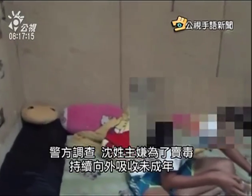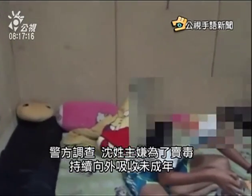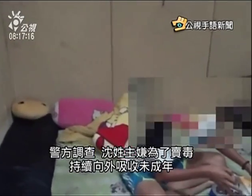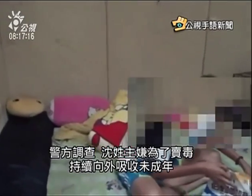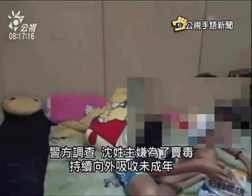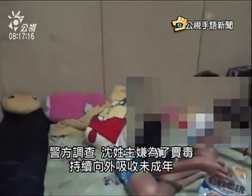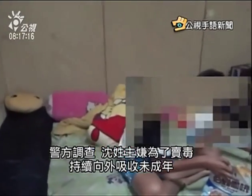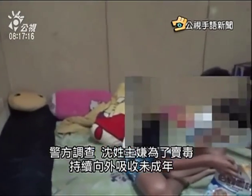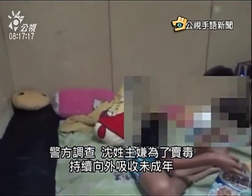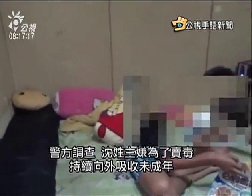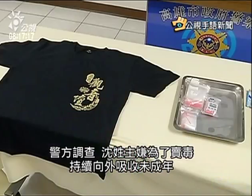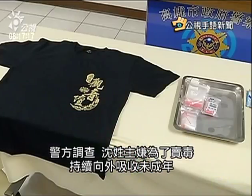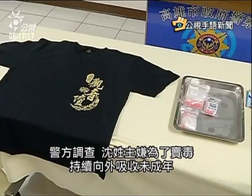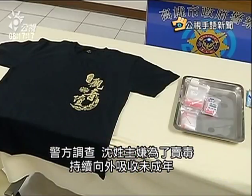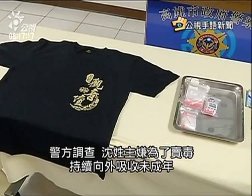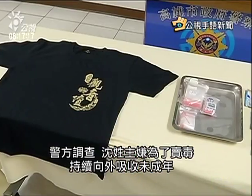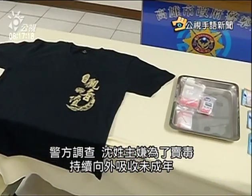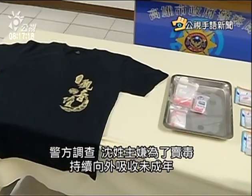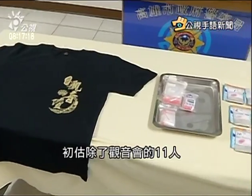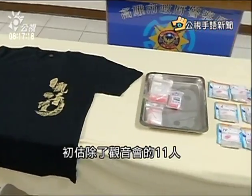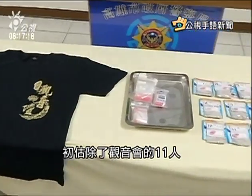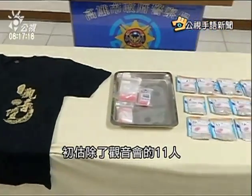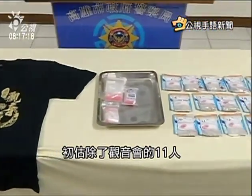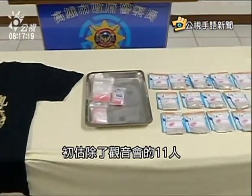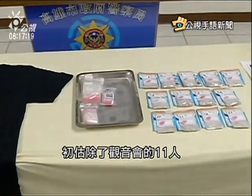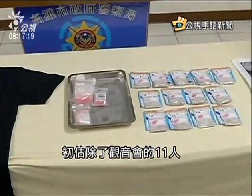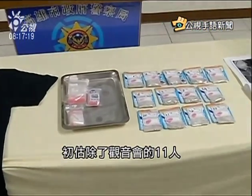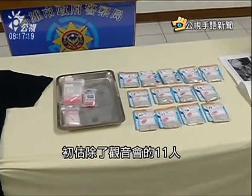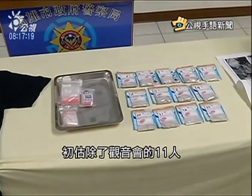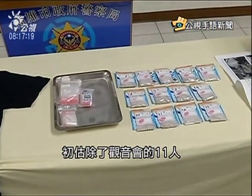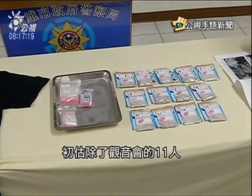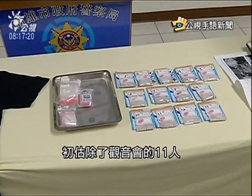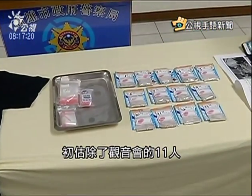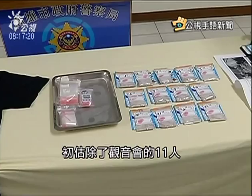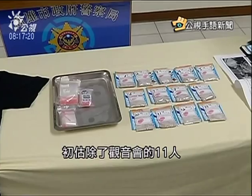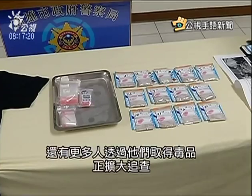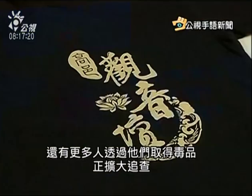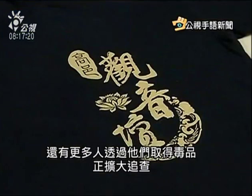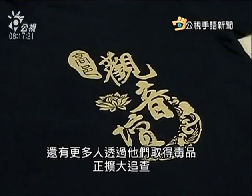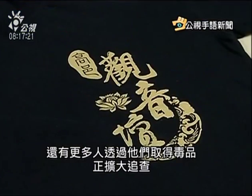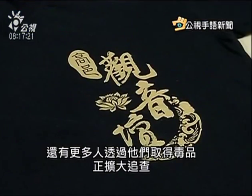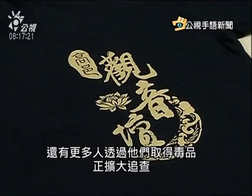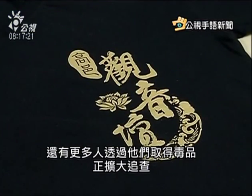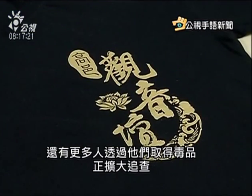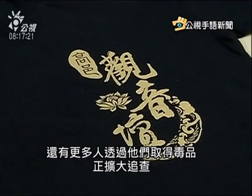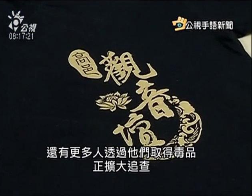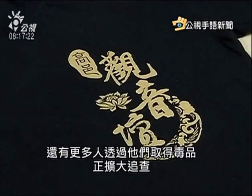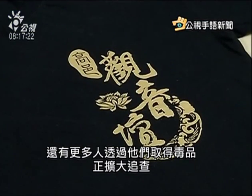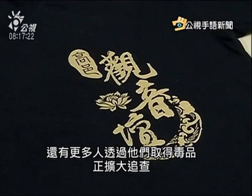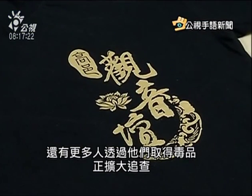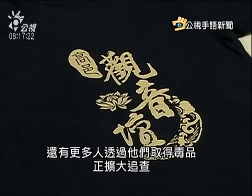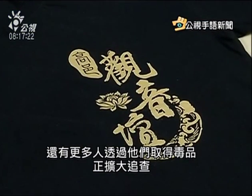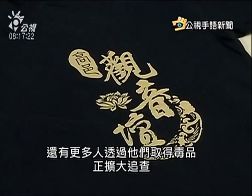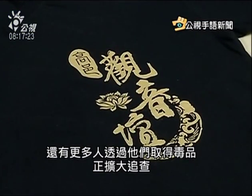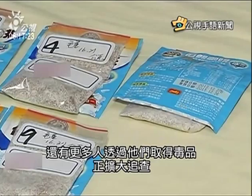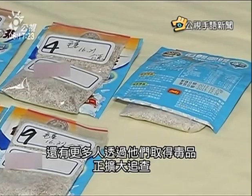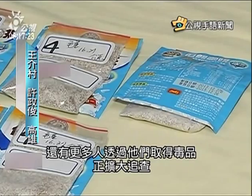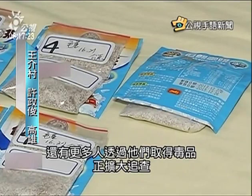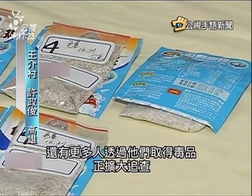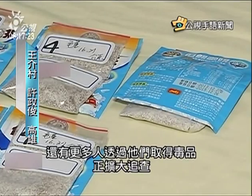卖毒持续向外吸收未成年，出估除了观音会的11个人，还有更多人透过他们取得毒品，正扩大追查。记者王